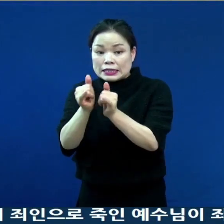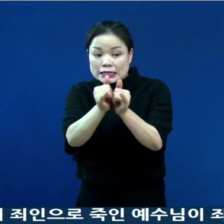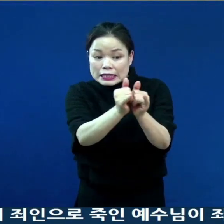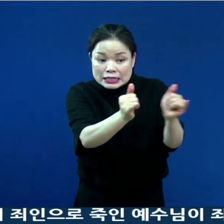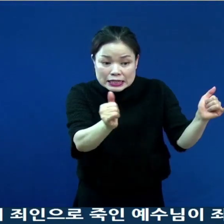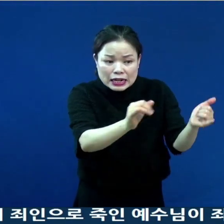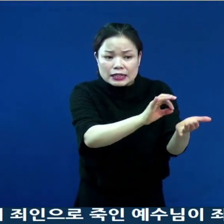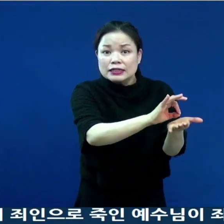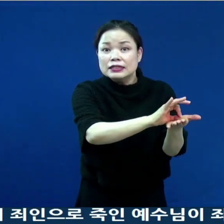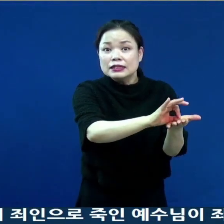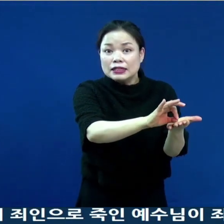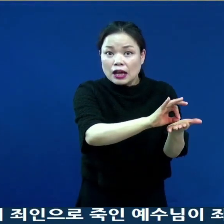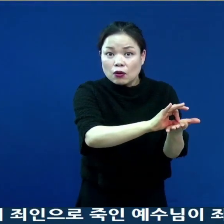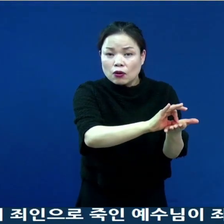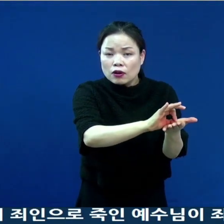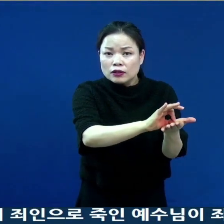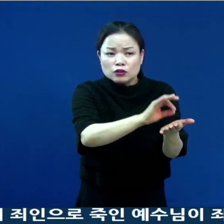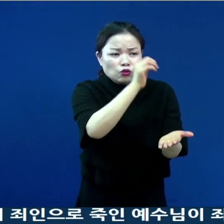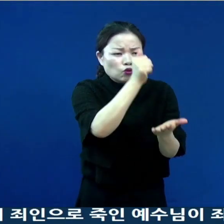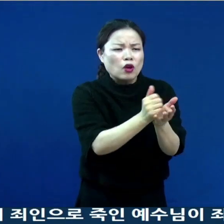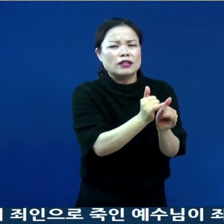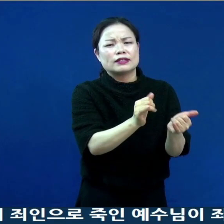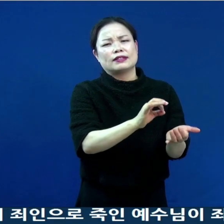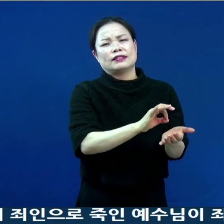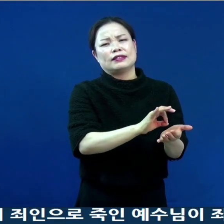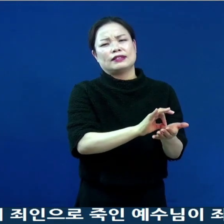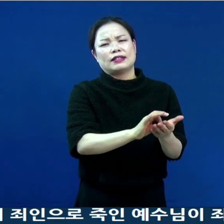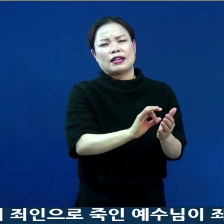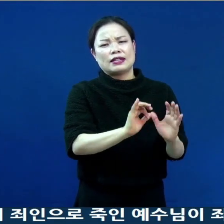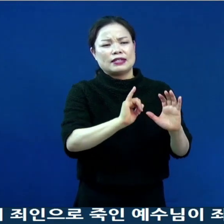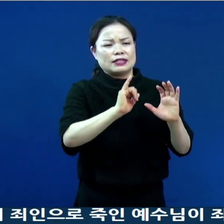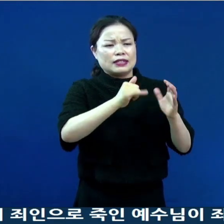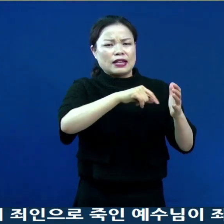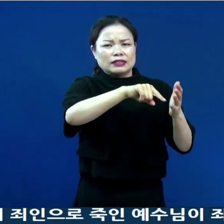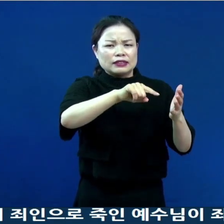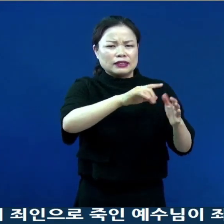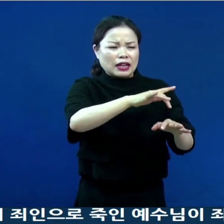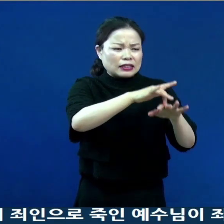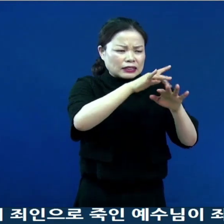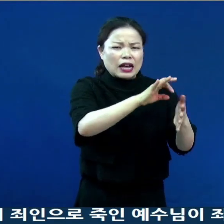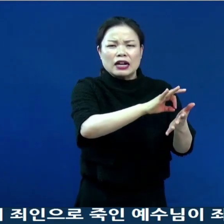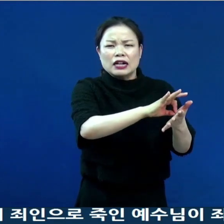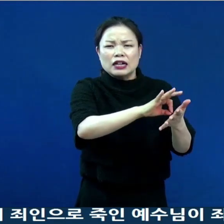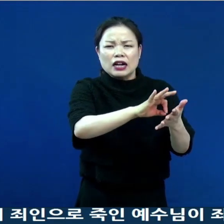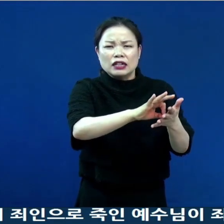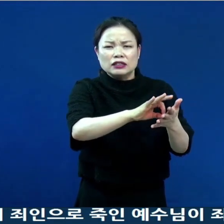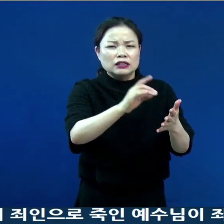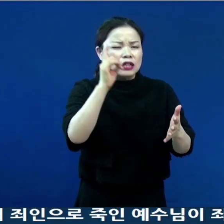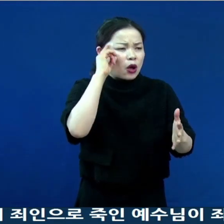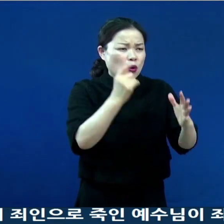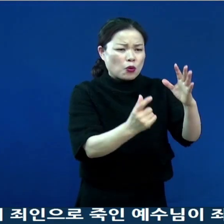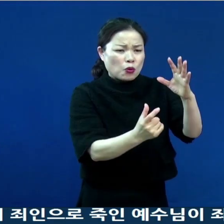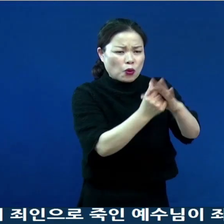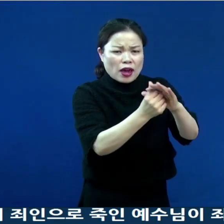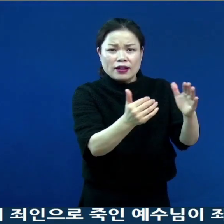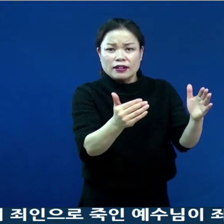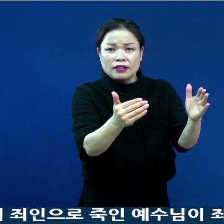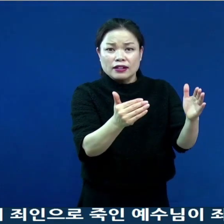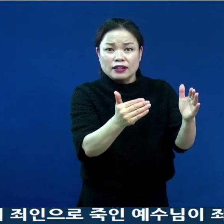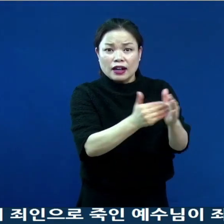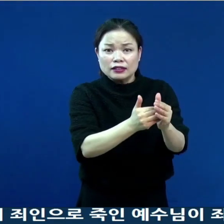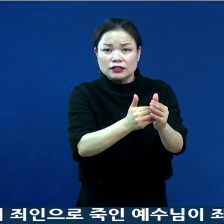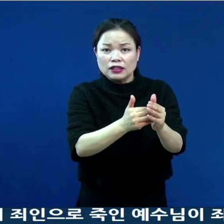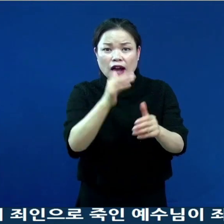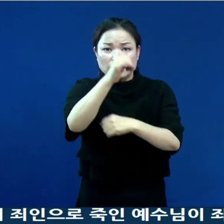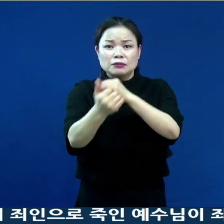인간이 사용하는, 아니 죄인들이 사용하는, 세속이 사용하는, 사탄이 사용하는 그 꾀까지도 하나님을 이루시는